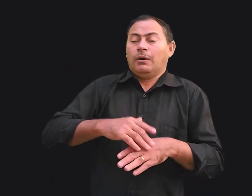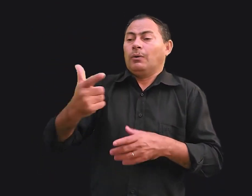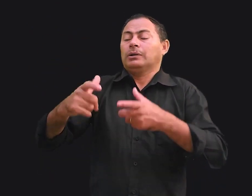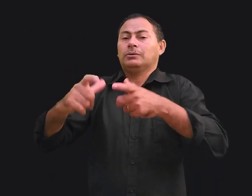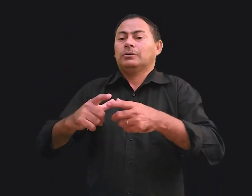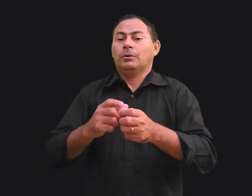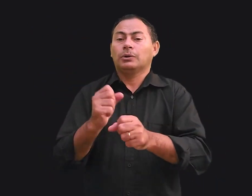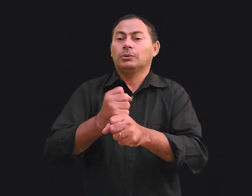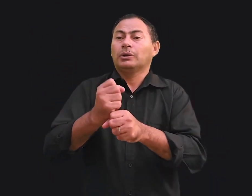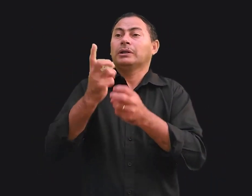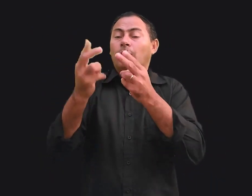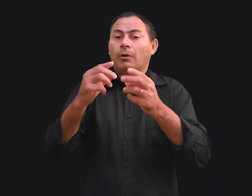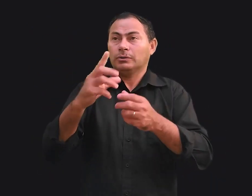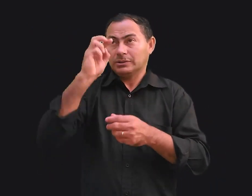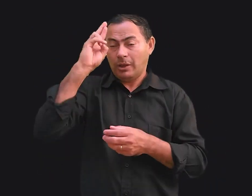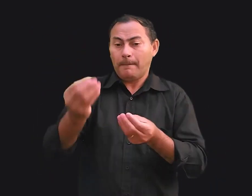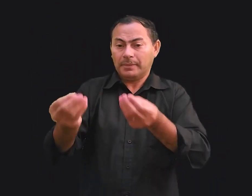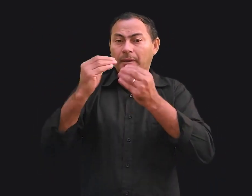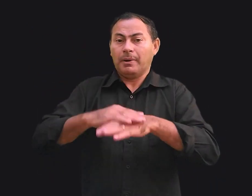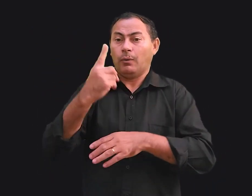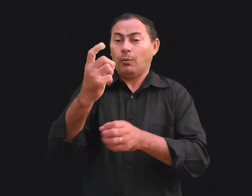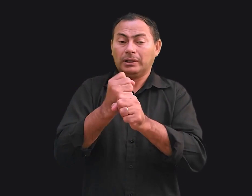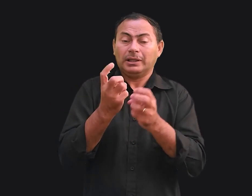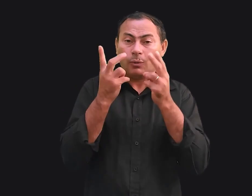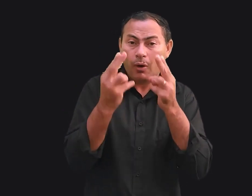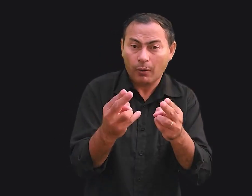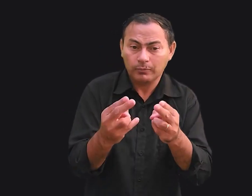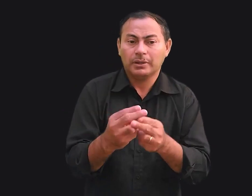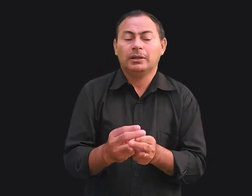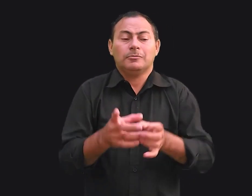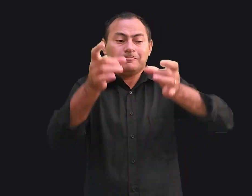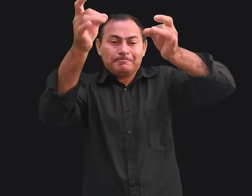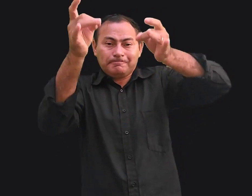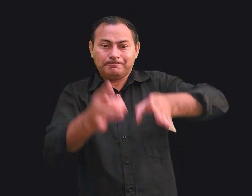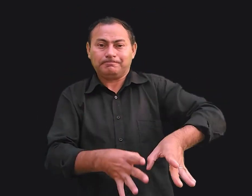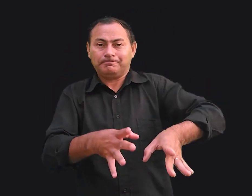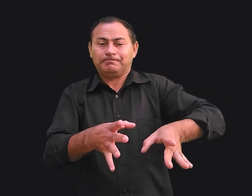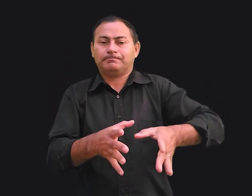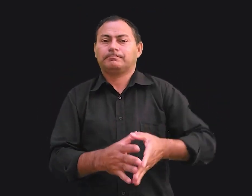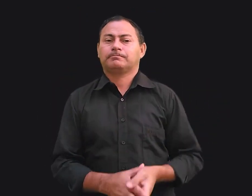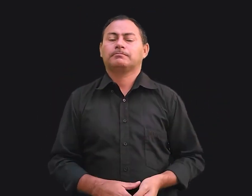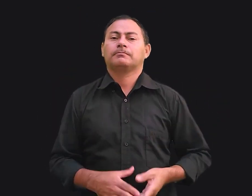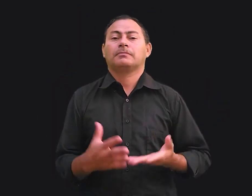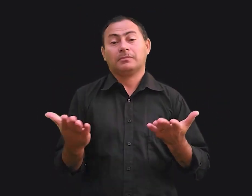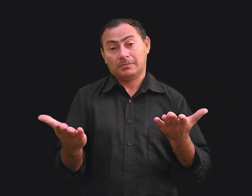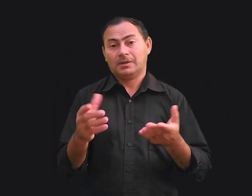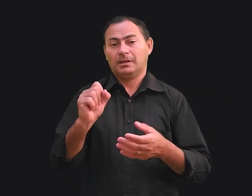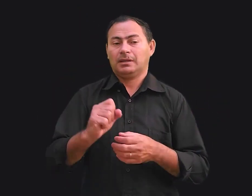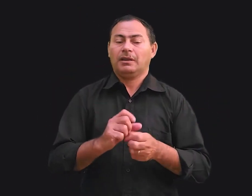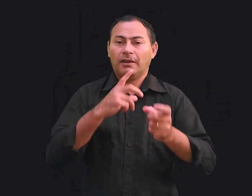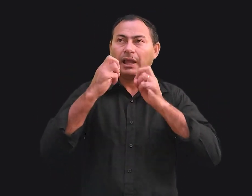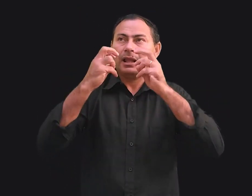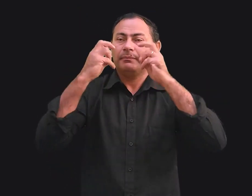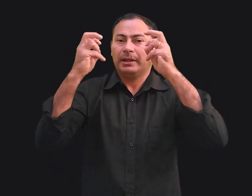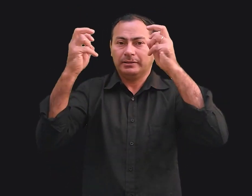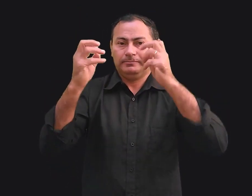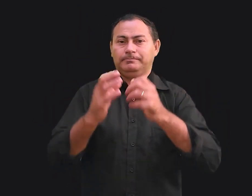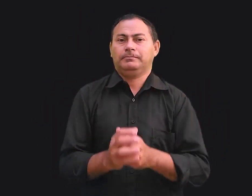outro ano igual a esse. Se o Senhor me der mais um ano igual a este, eu desisto. Foi assim que clamei. No